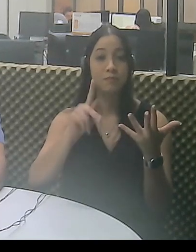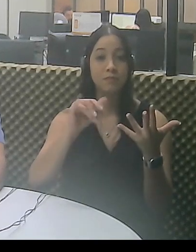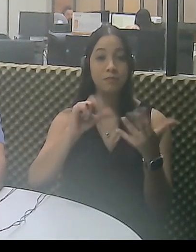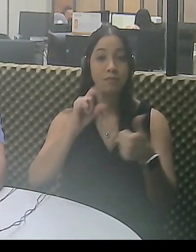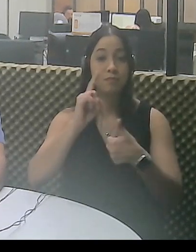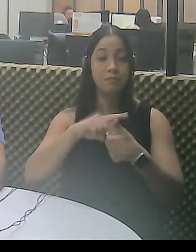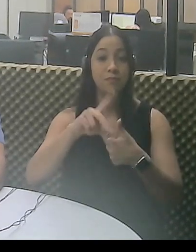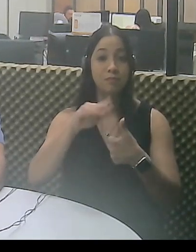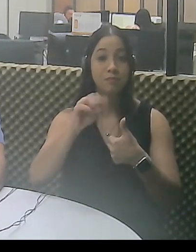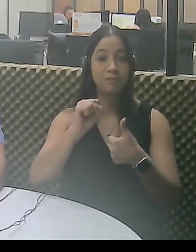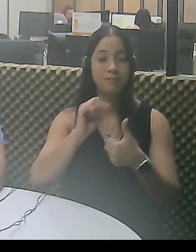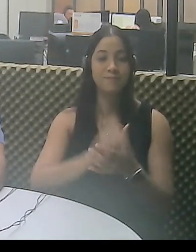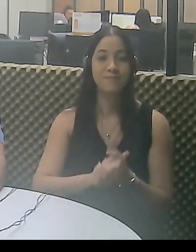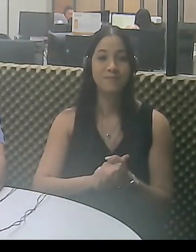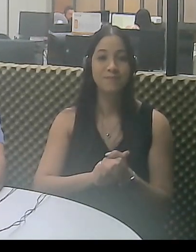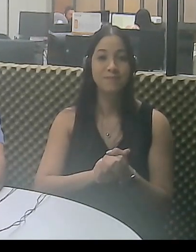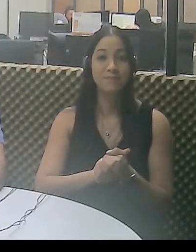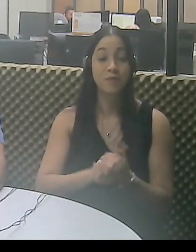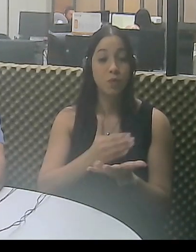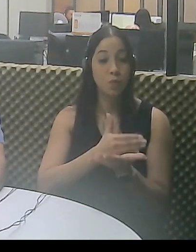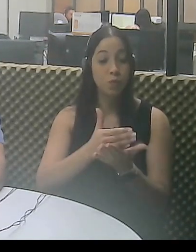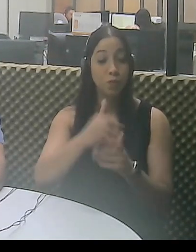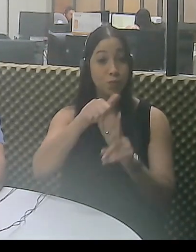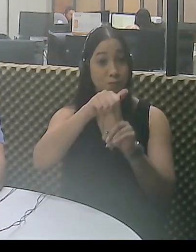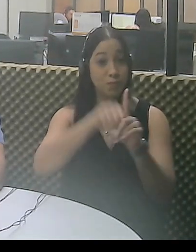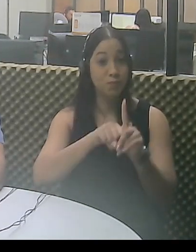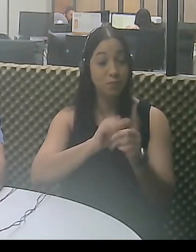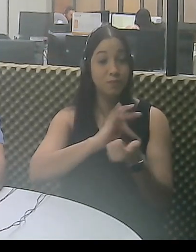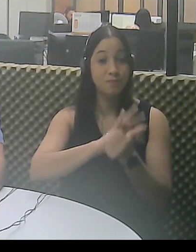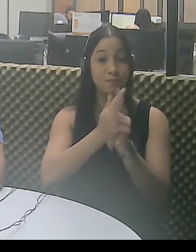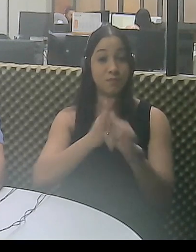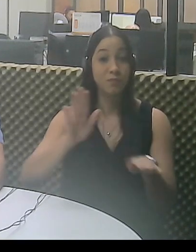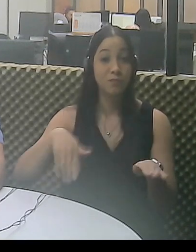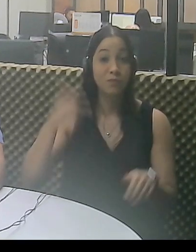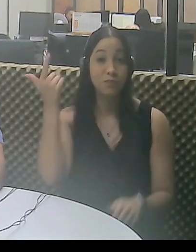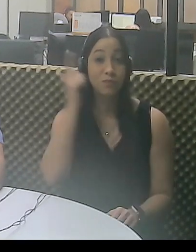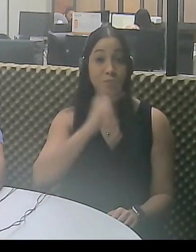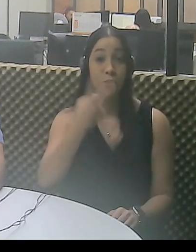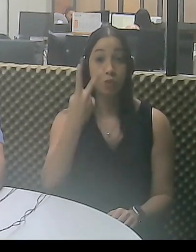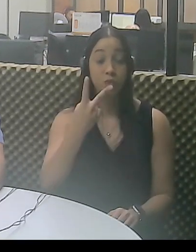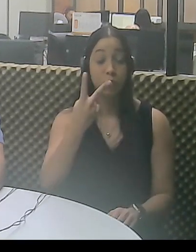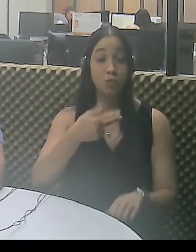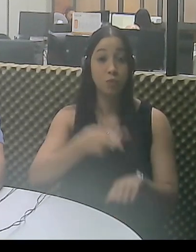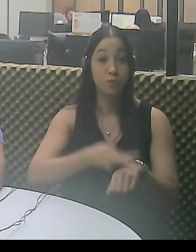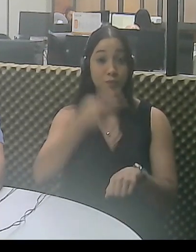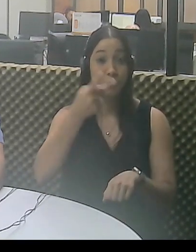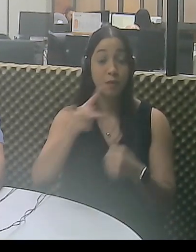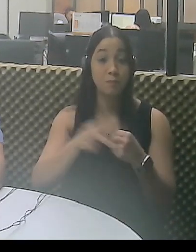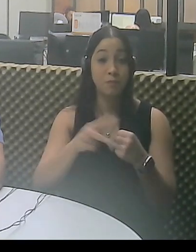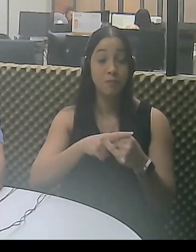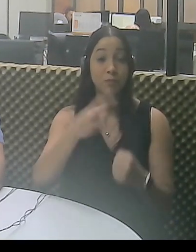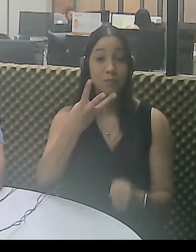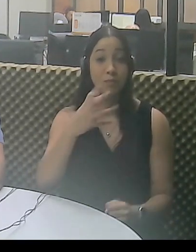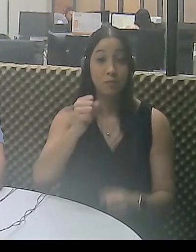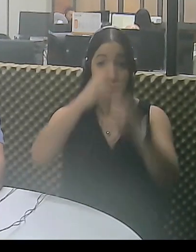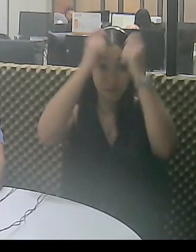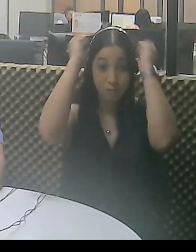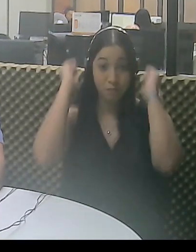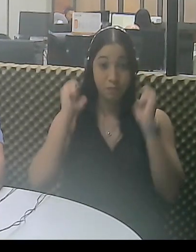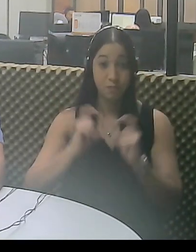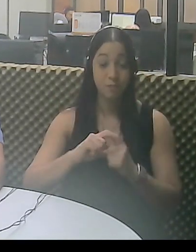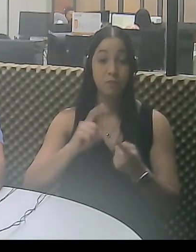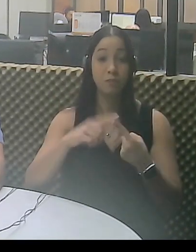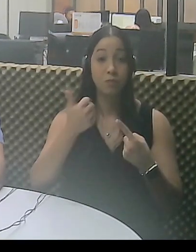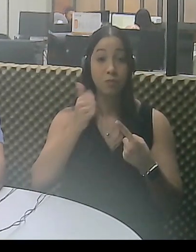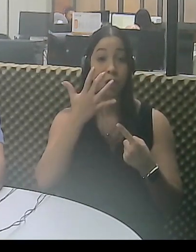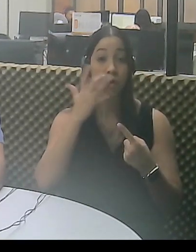Simão e Lucas Gomes. No início do mês, a FUTEL Praia Clube conquistou 2 troféus de prata e 38 medalhas, sendo